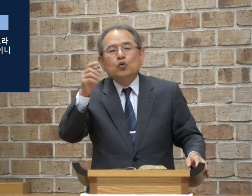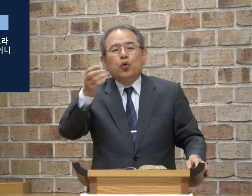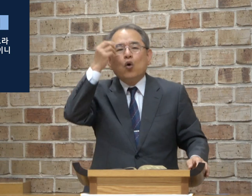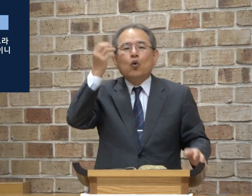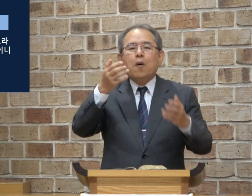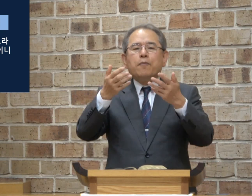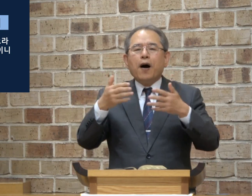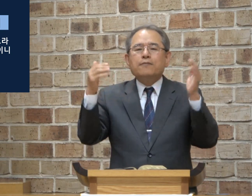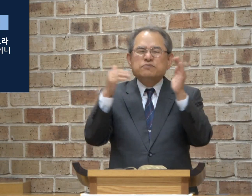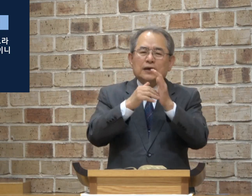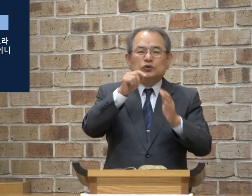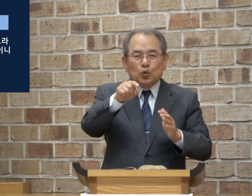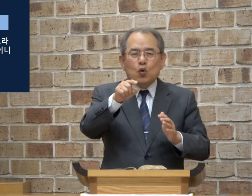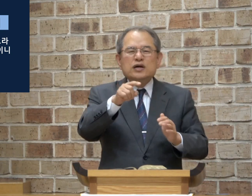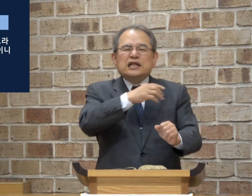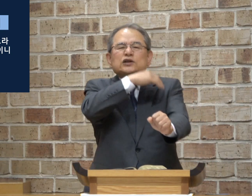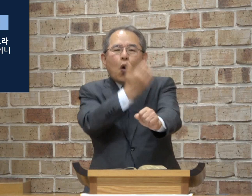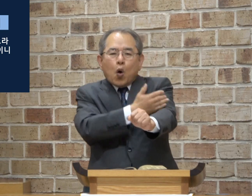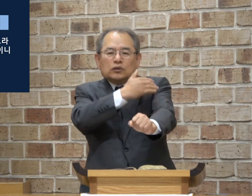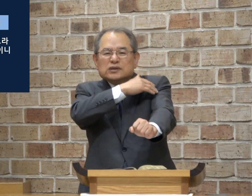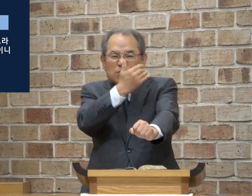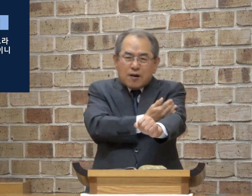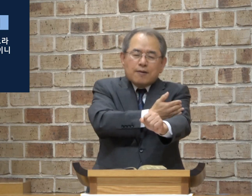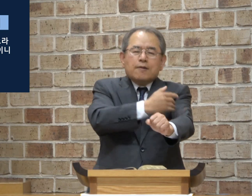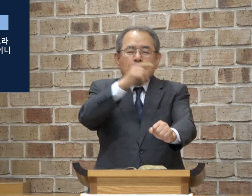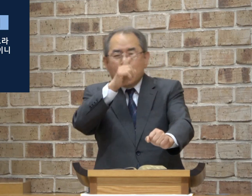가장 중요한 것은 성령 받았으면 주는 것.